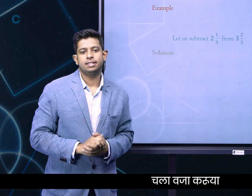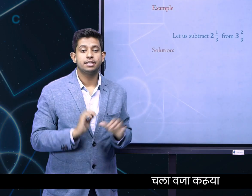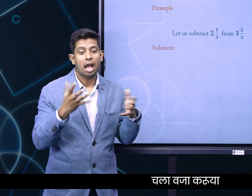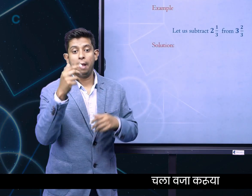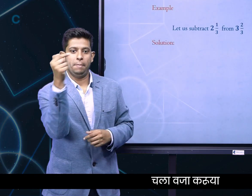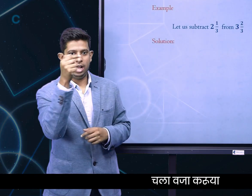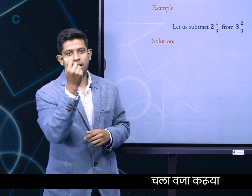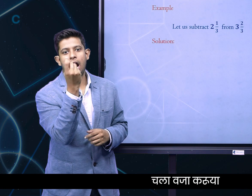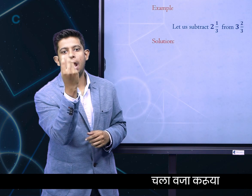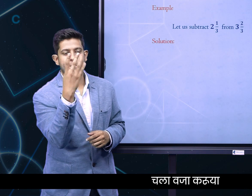चला वजा करूया